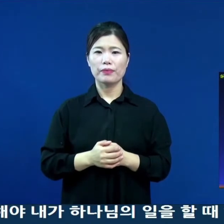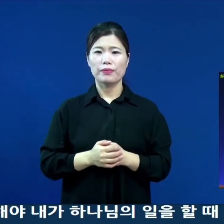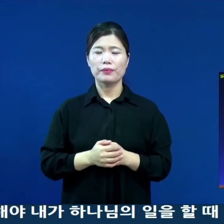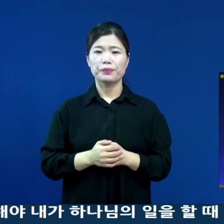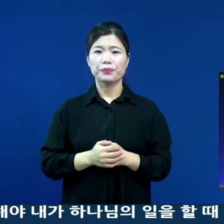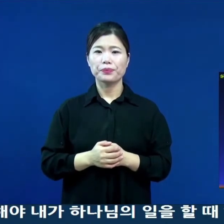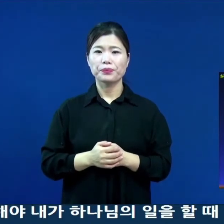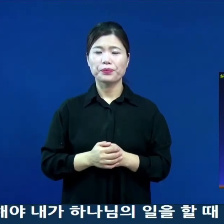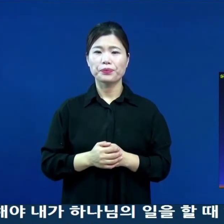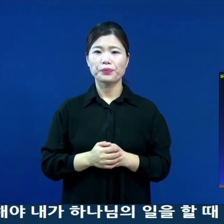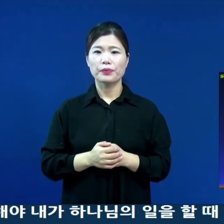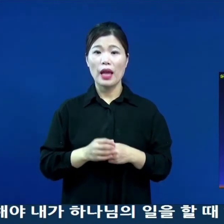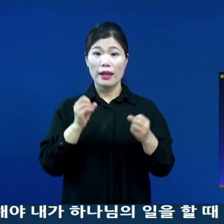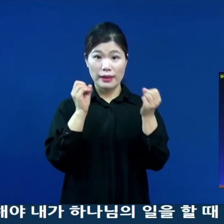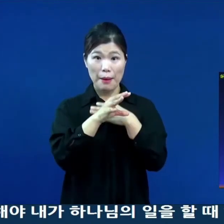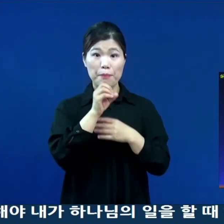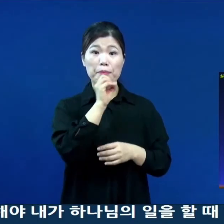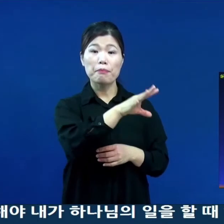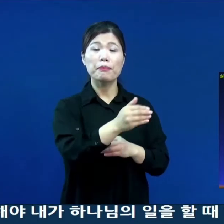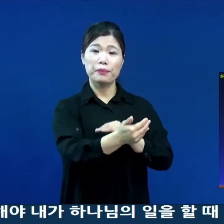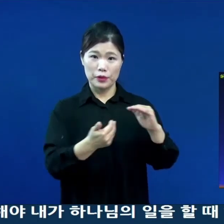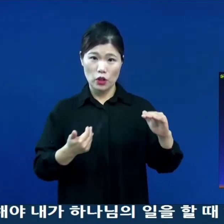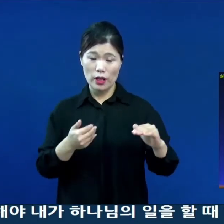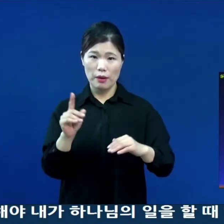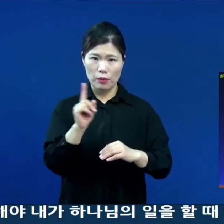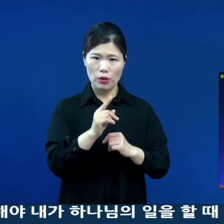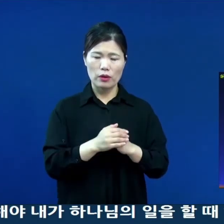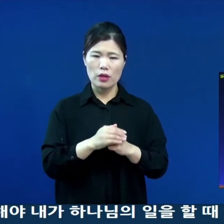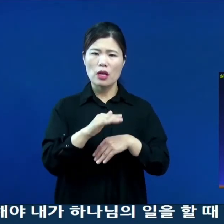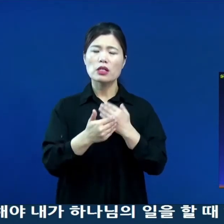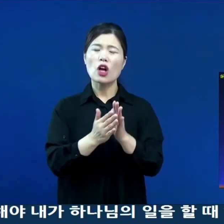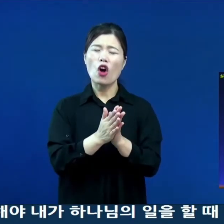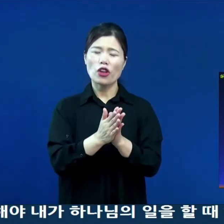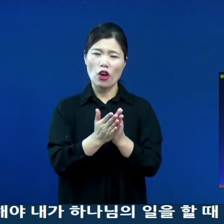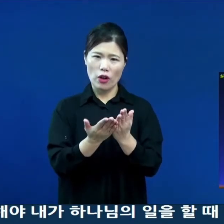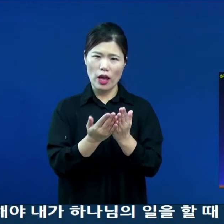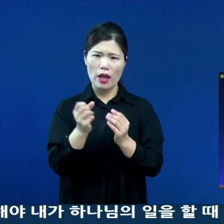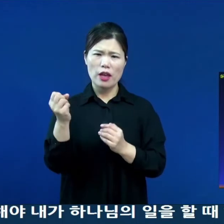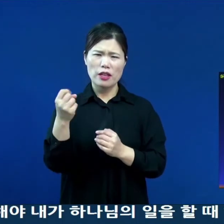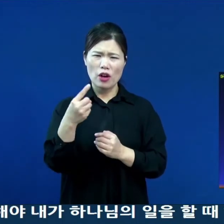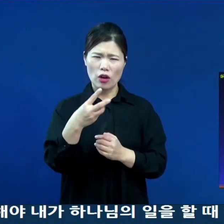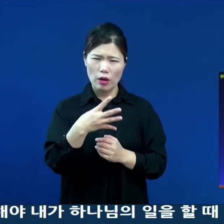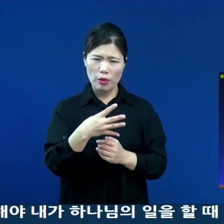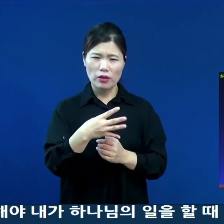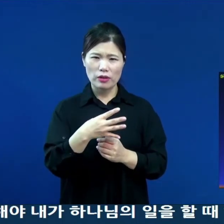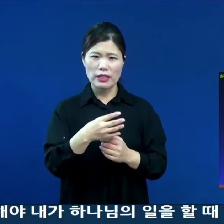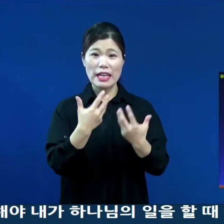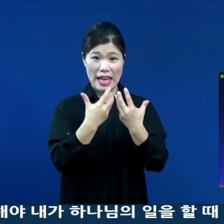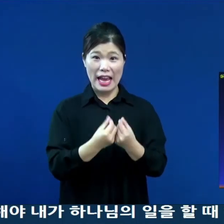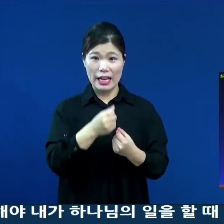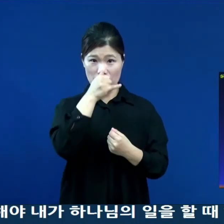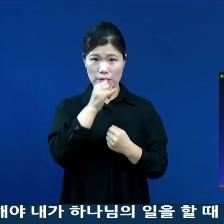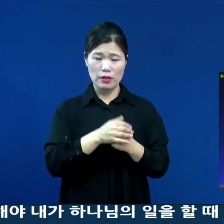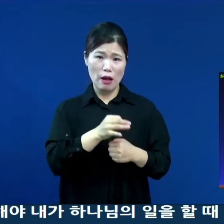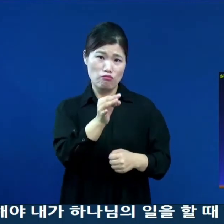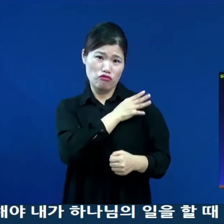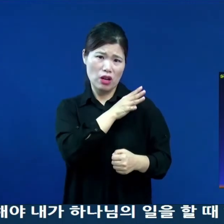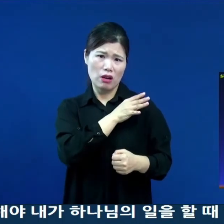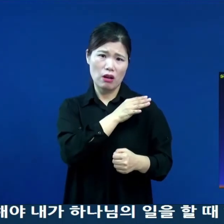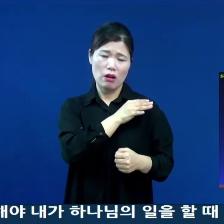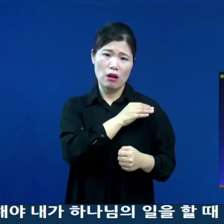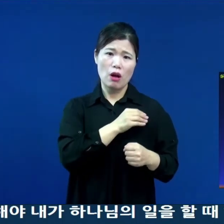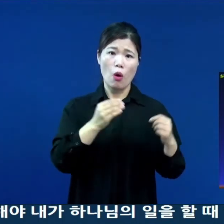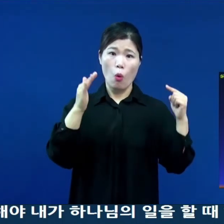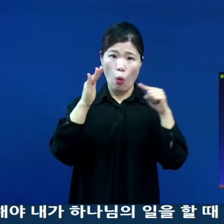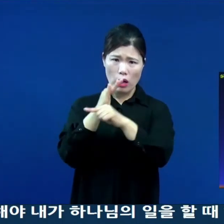전에 이런 질문이 성경에 여러 차례 나오는 거 여러분 아시죠? 부자 청년이 와서 무엇을 하여야 영생을